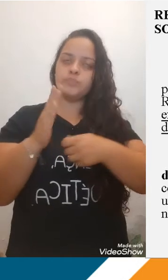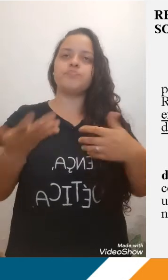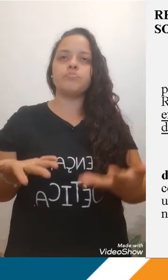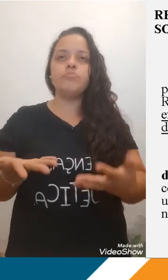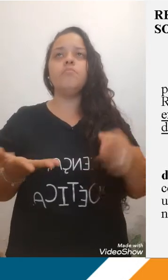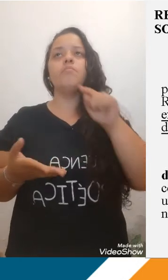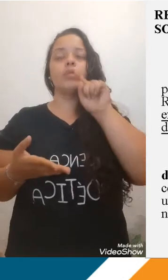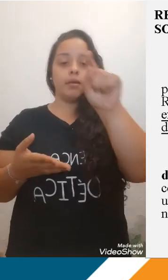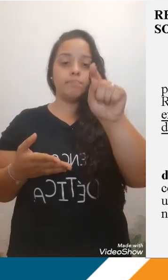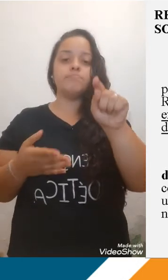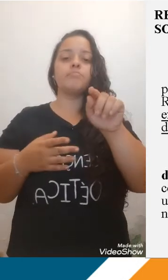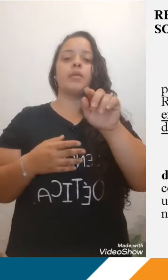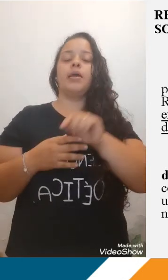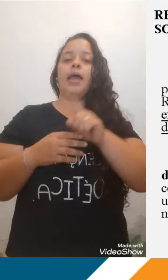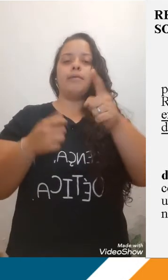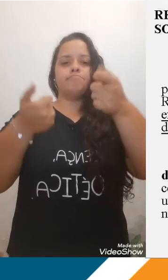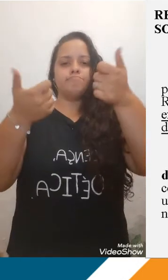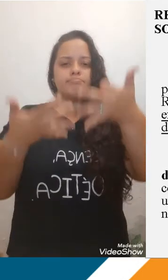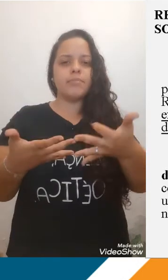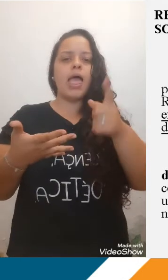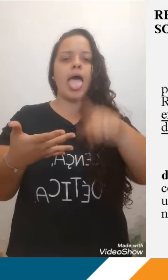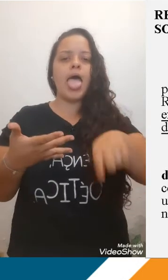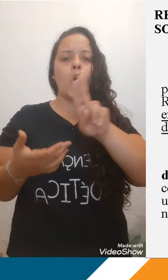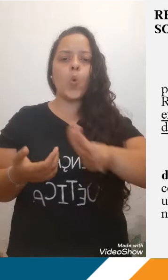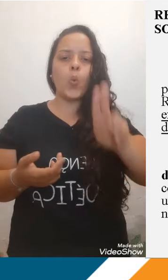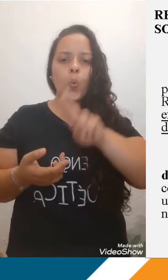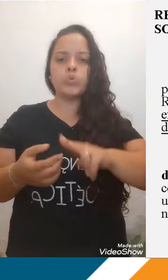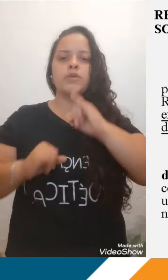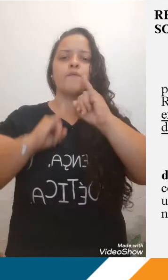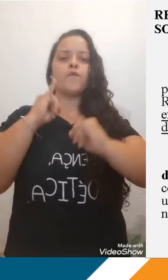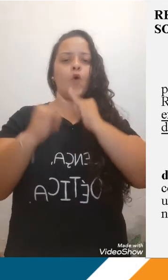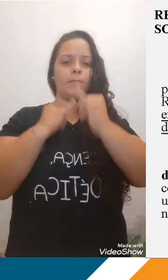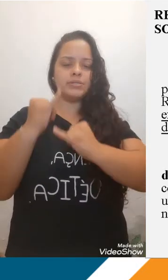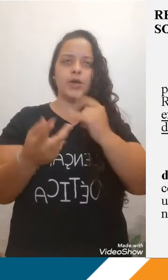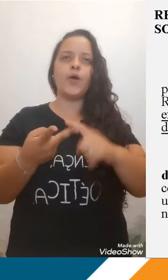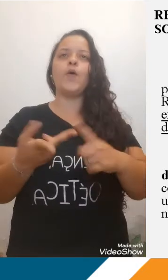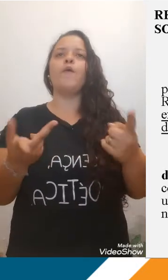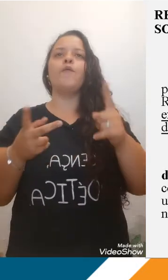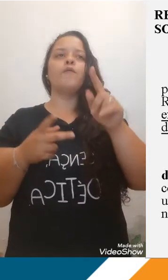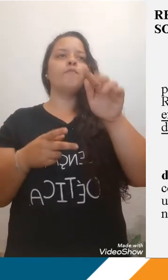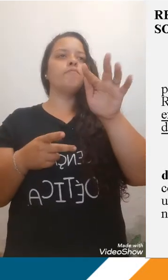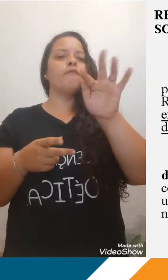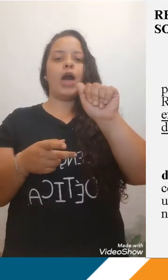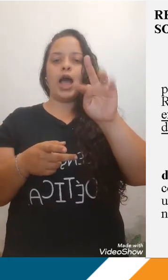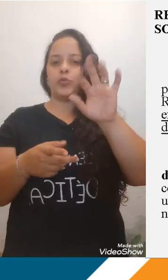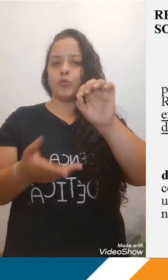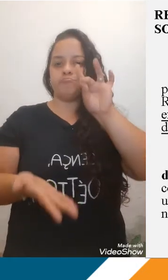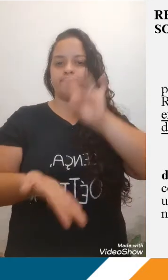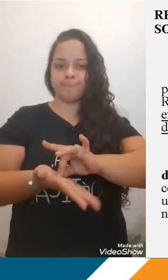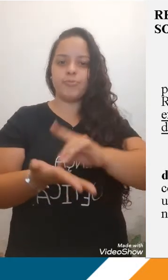repertório, gente, ele se configura como o uso de informações, de fatos, de citações ou de experiências que